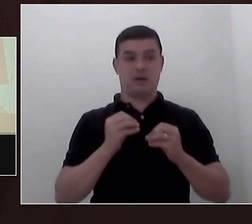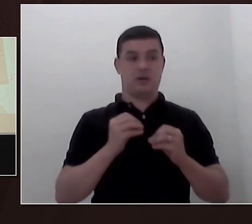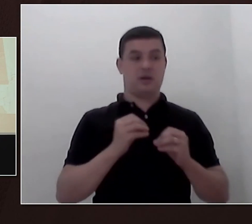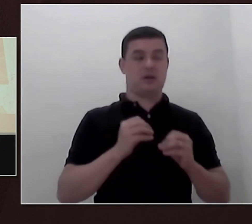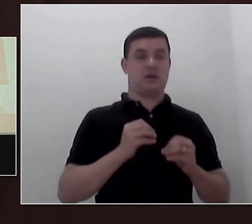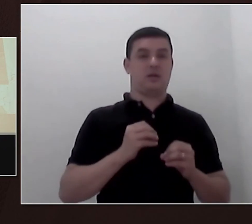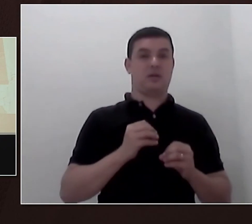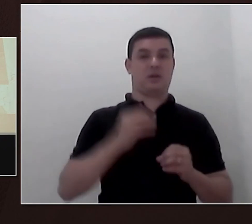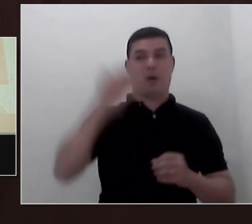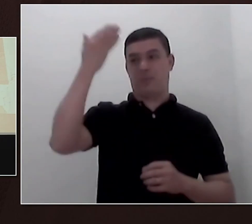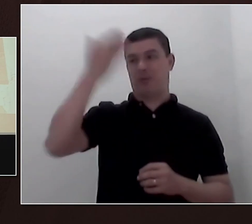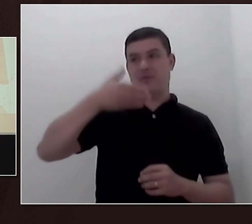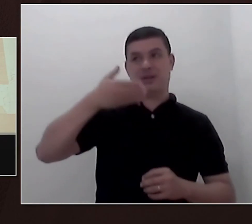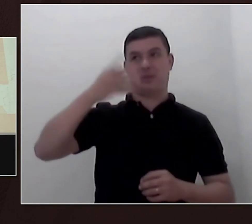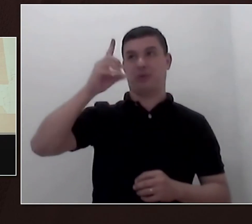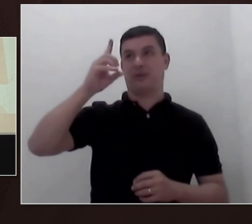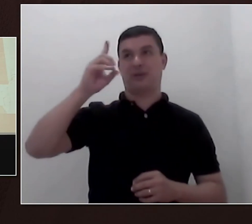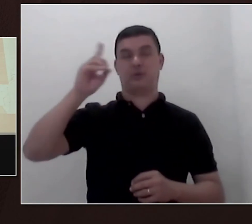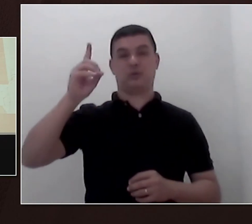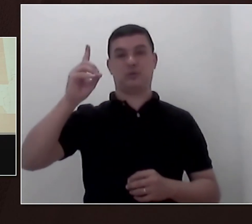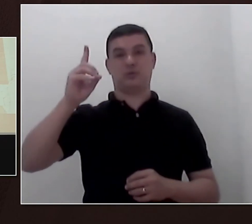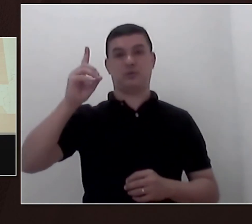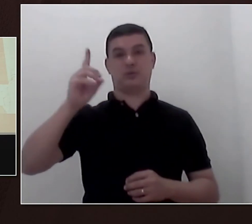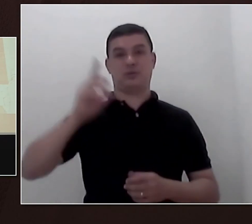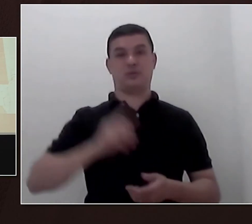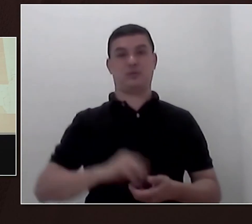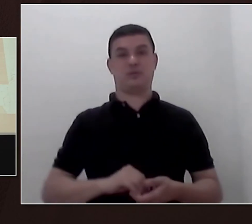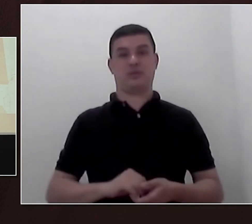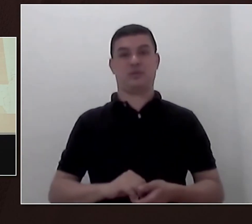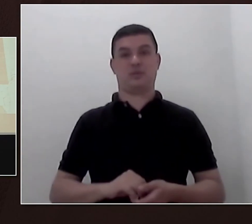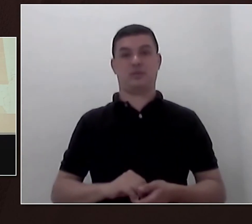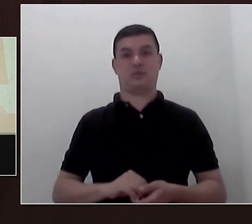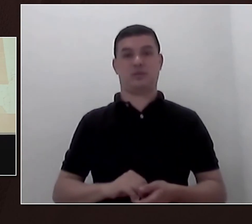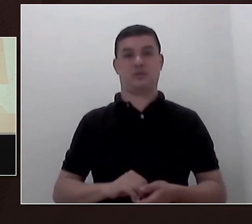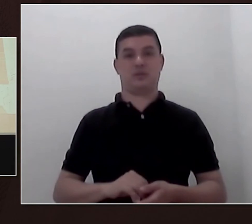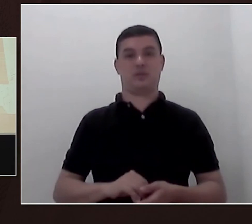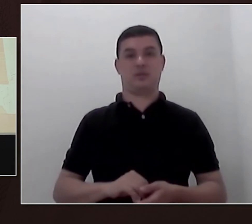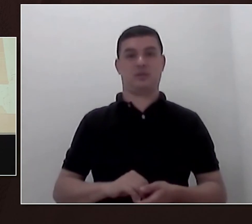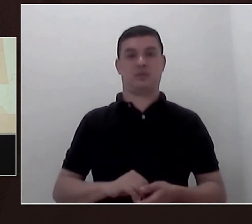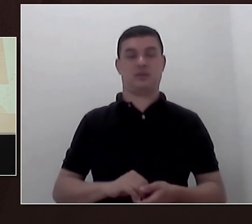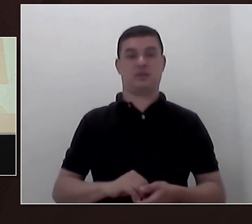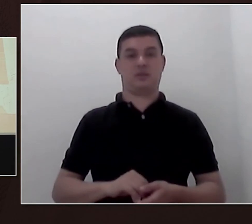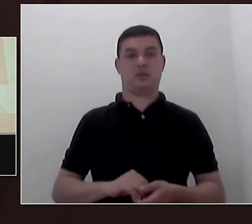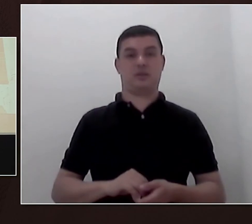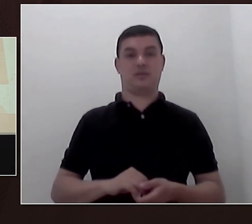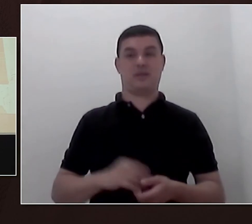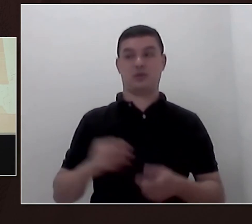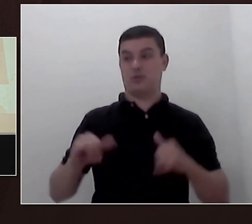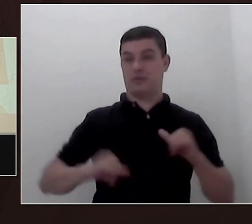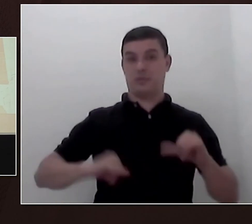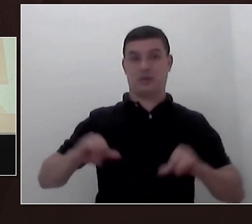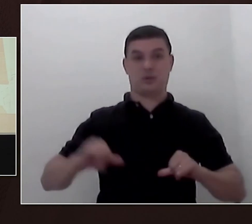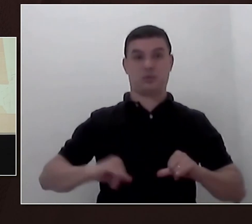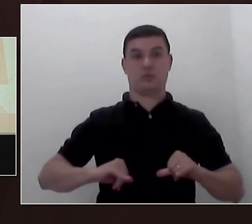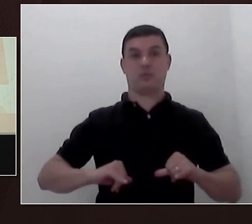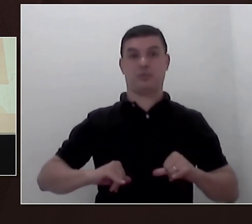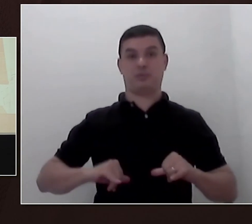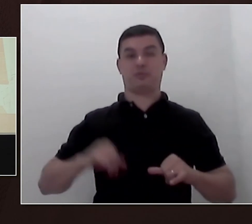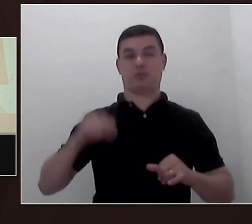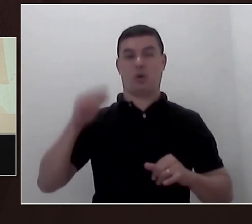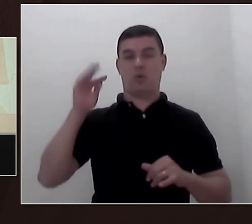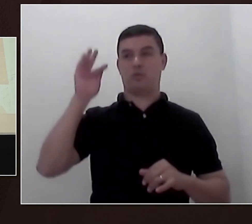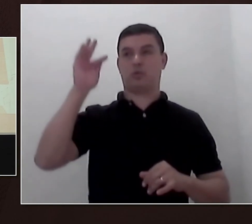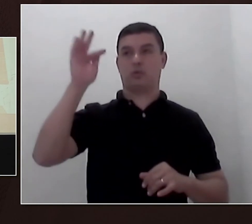aprovada, ele vai sofrer o dano da segunda morte. Vocês estão entendendo?